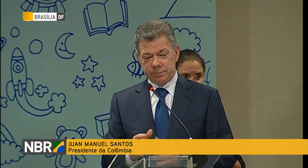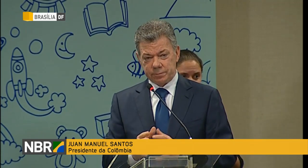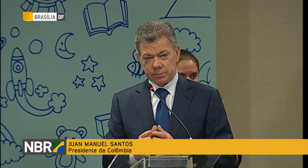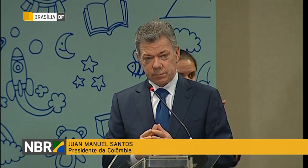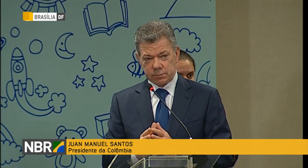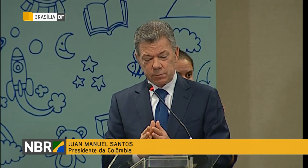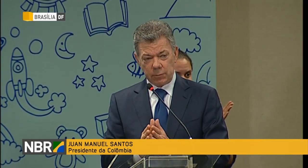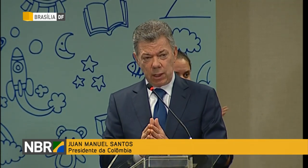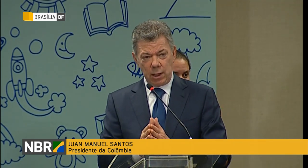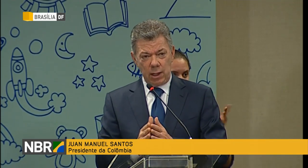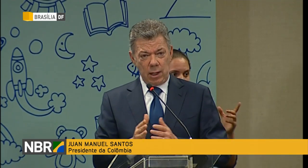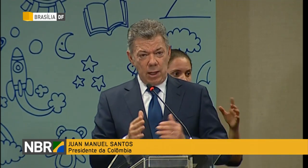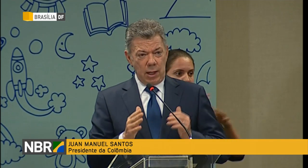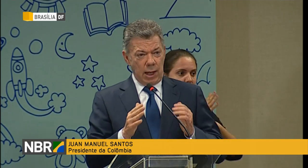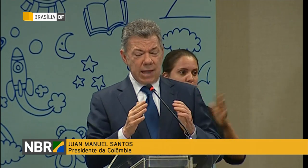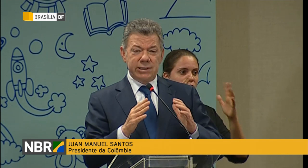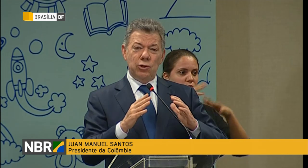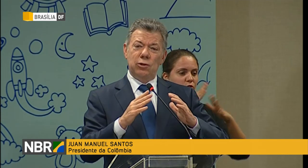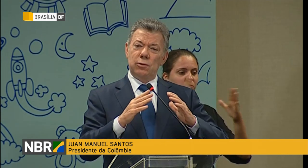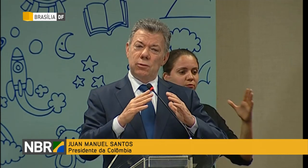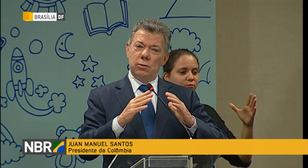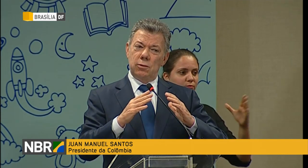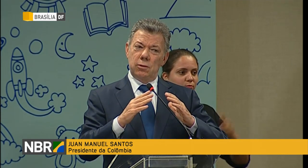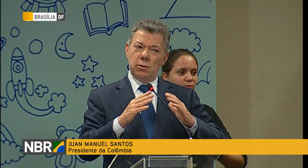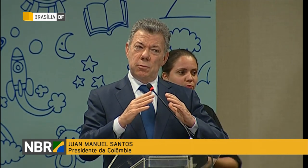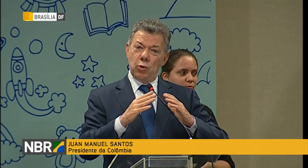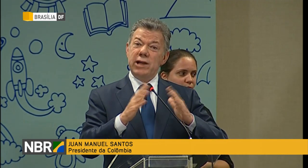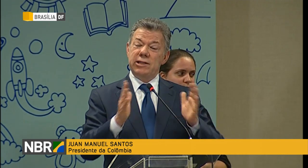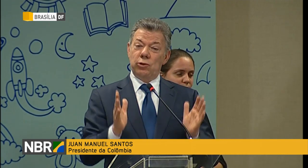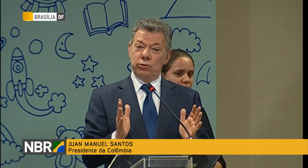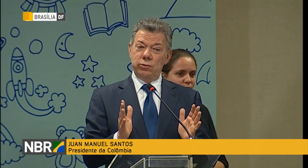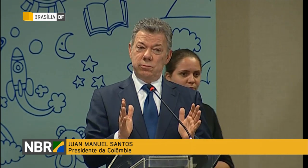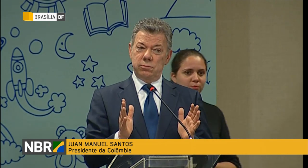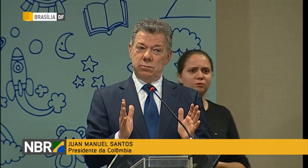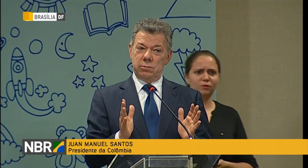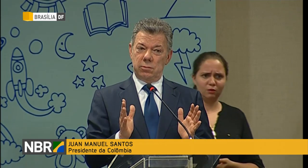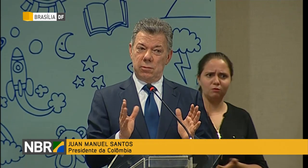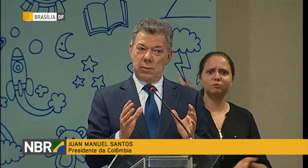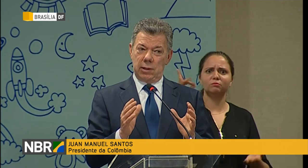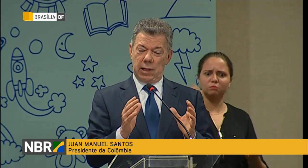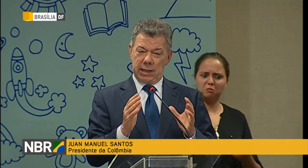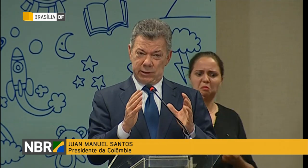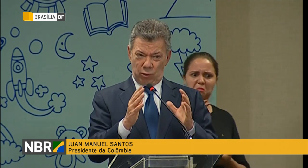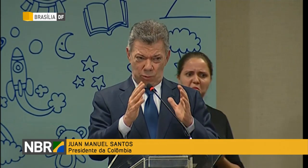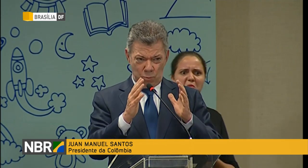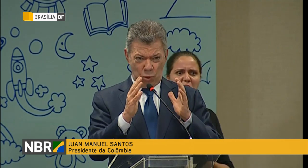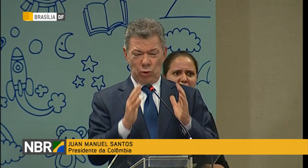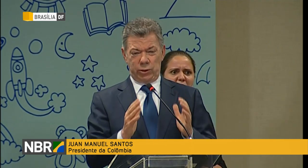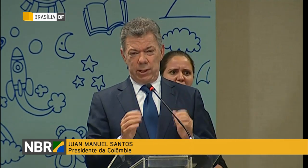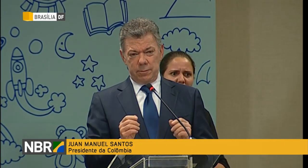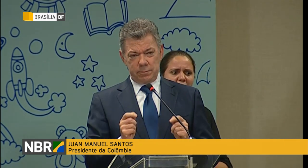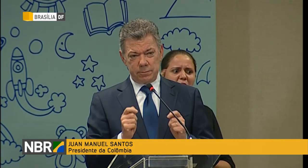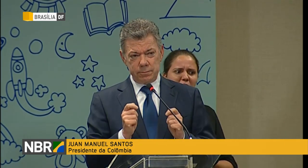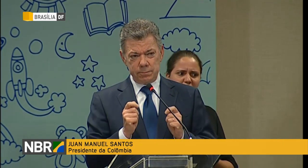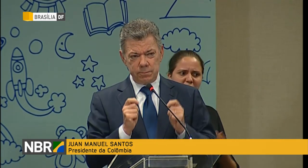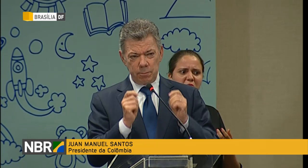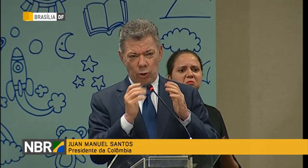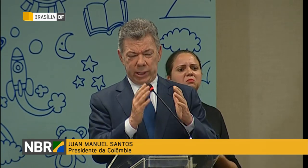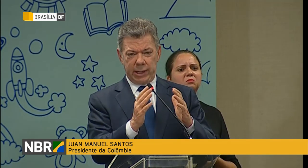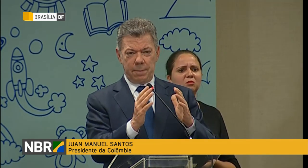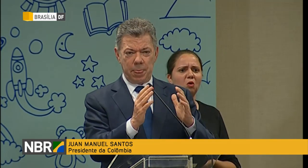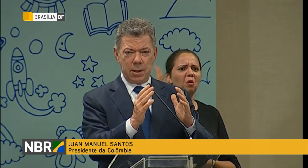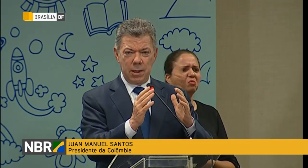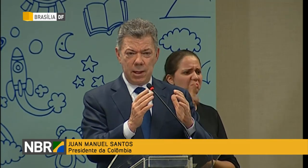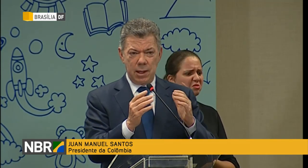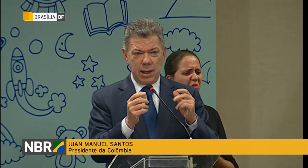pobreza multidimensional. Então, foi algo de sucesso, foi algo muito